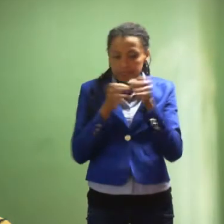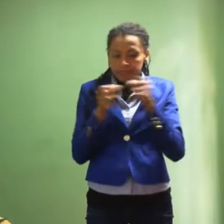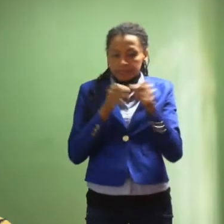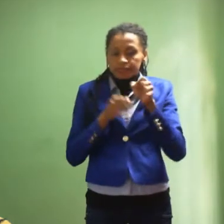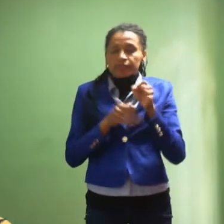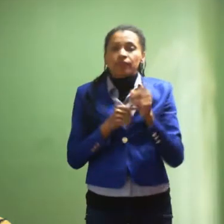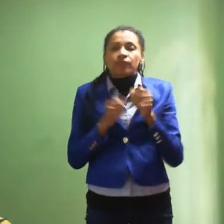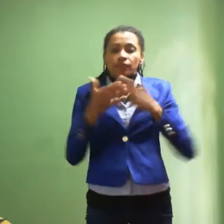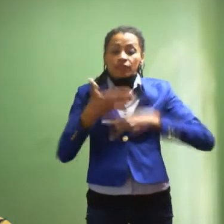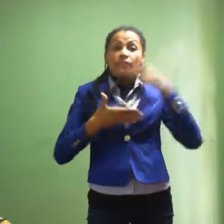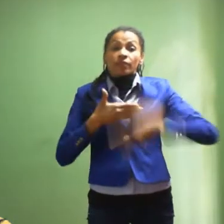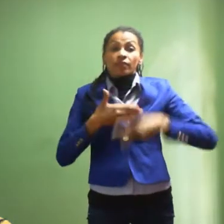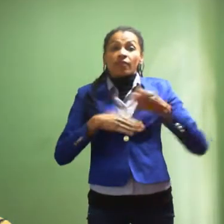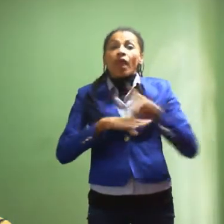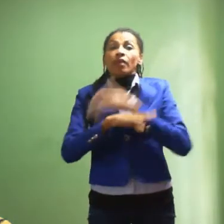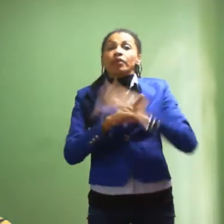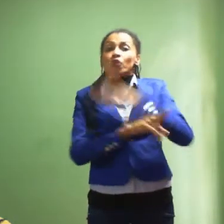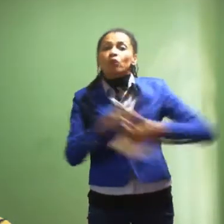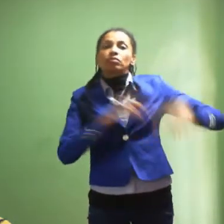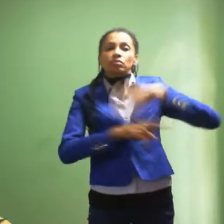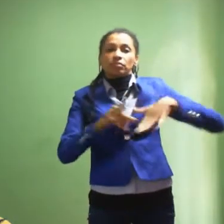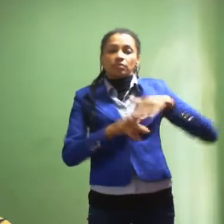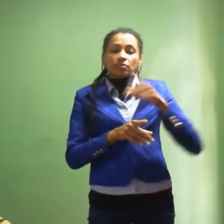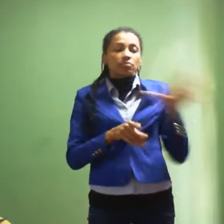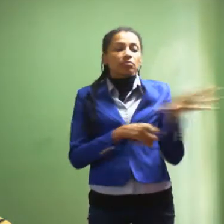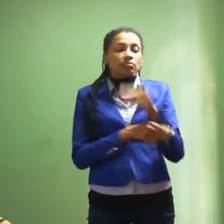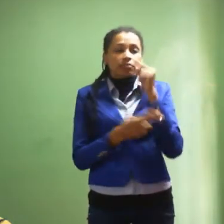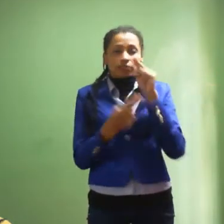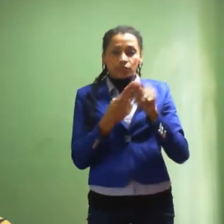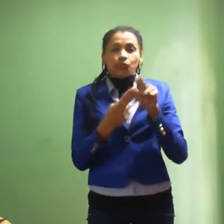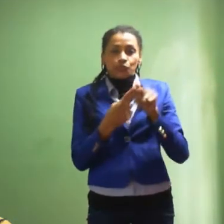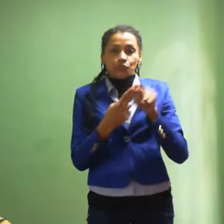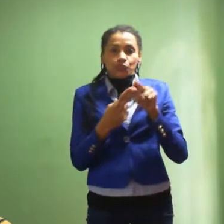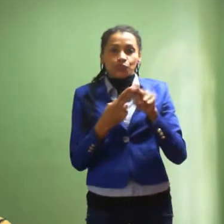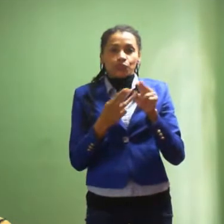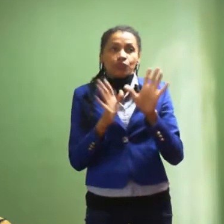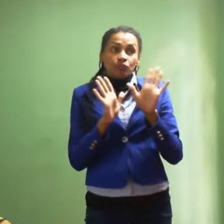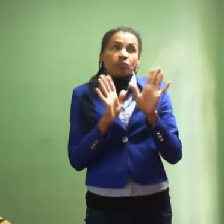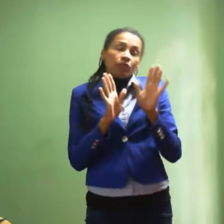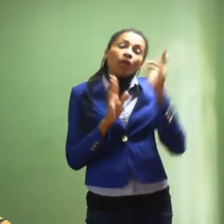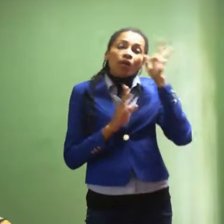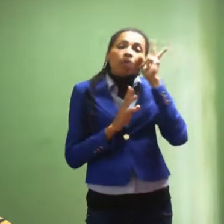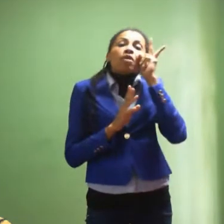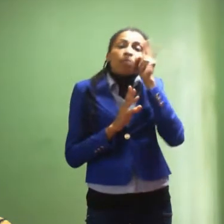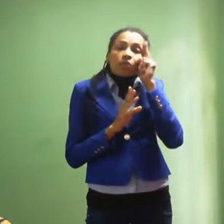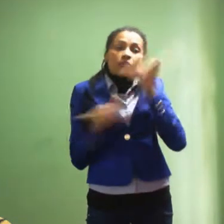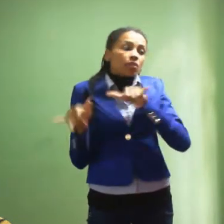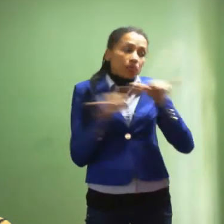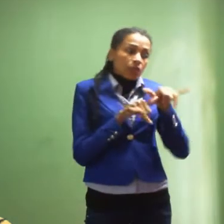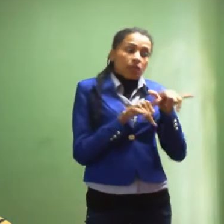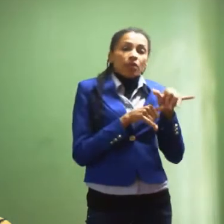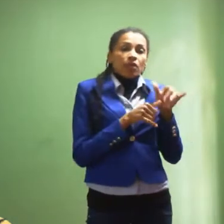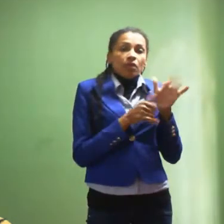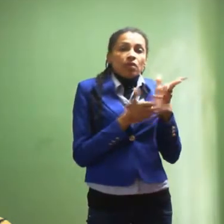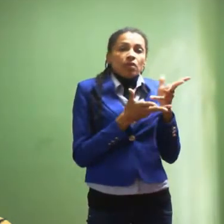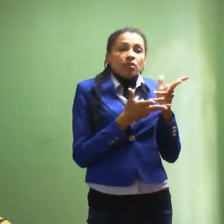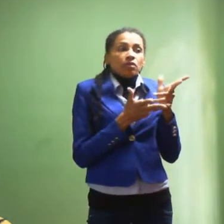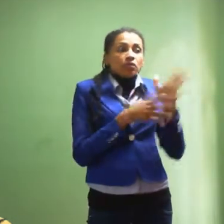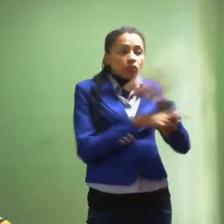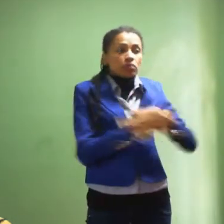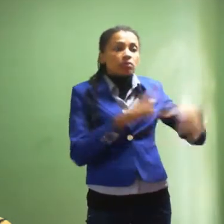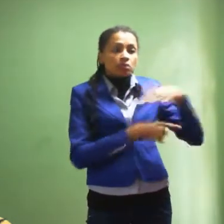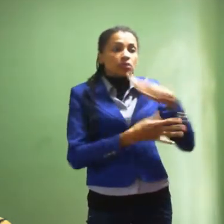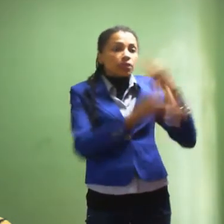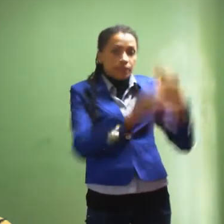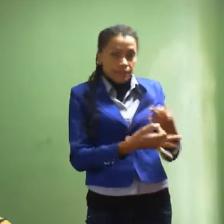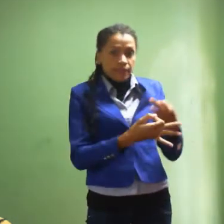son contextualizados, tienen que tener un marco, igual que lo hablamos con la lengua escrita, surgen de un contexto muy